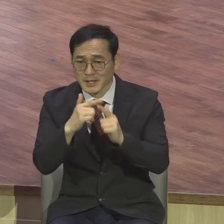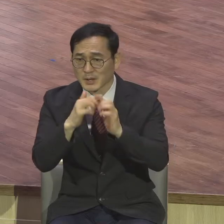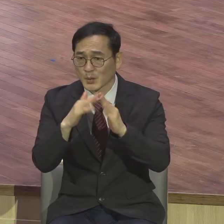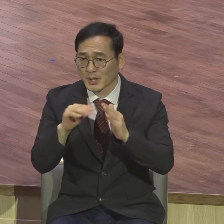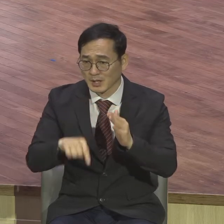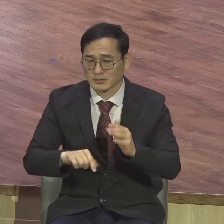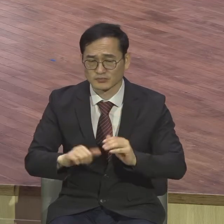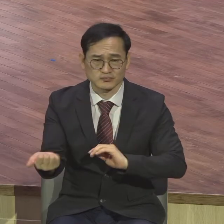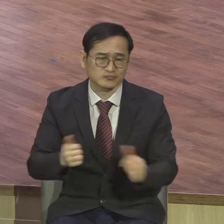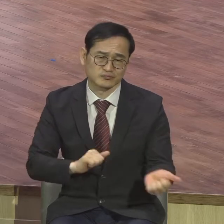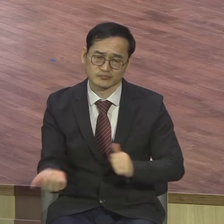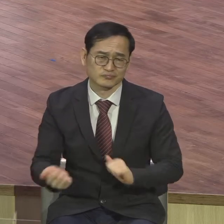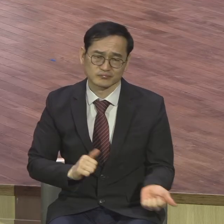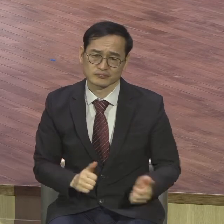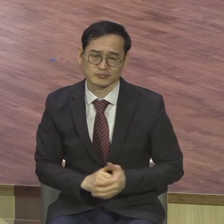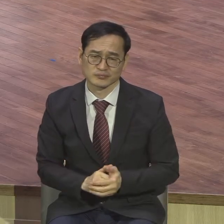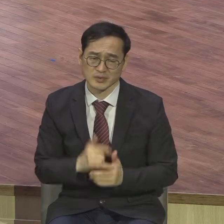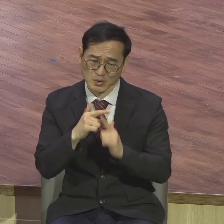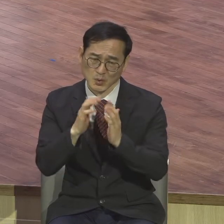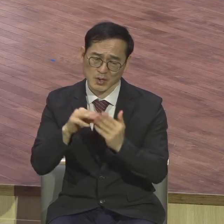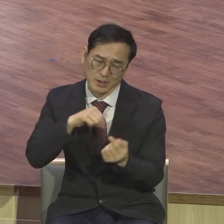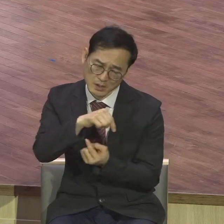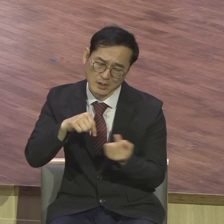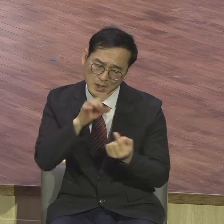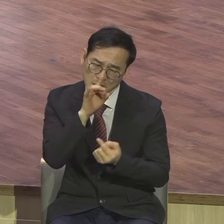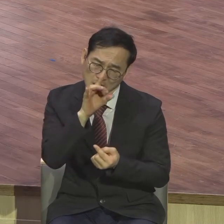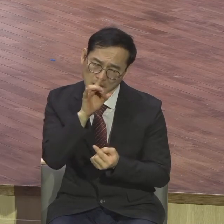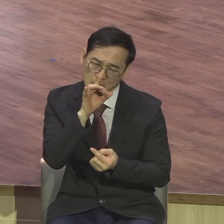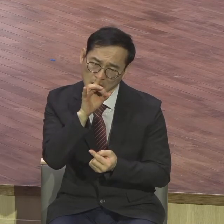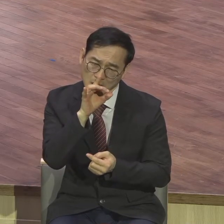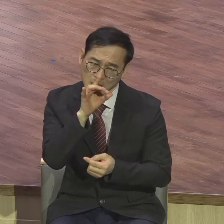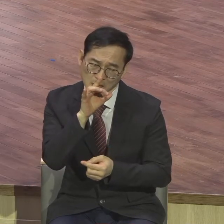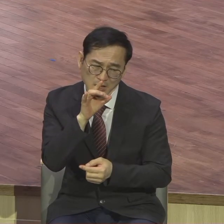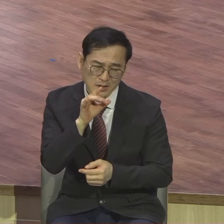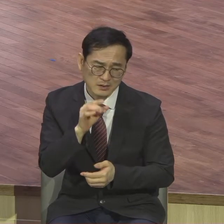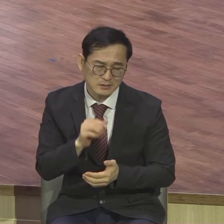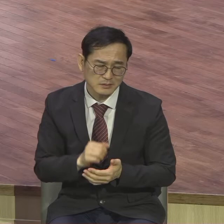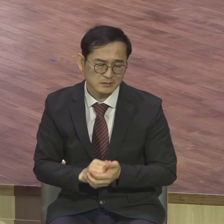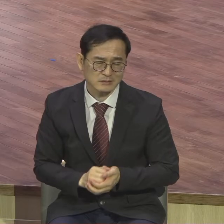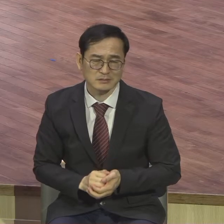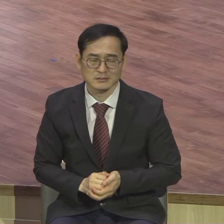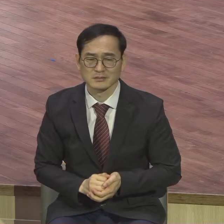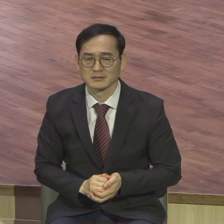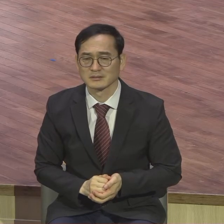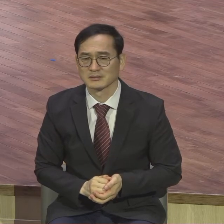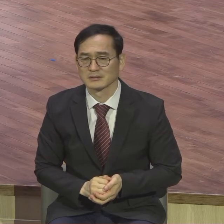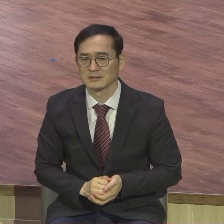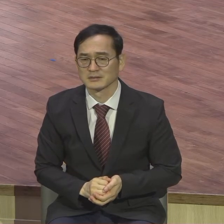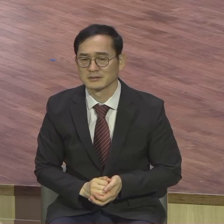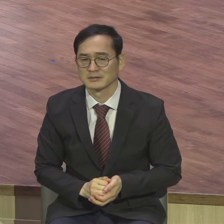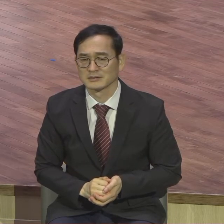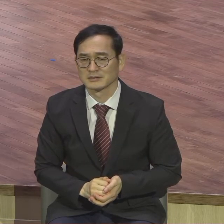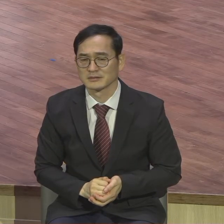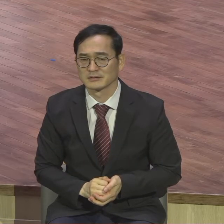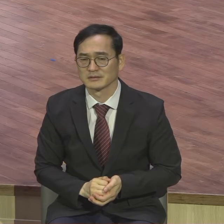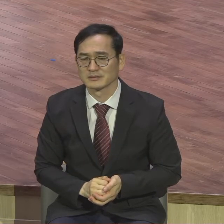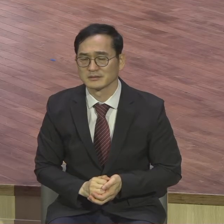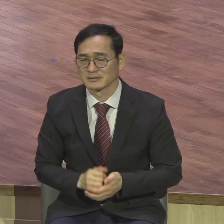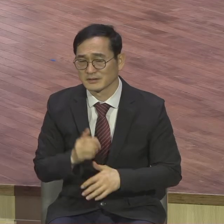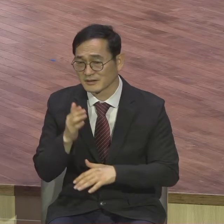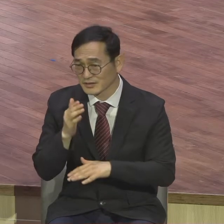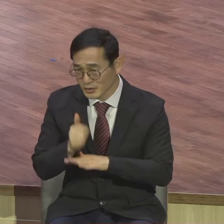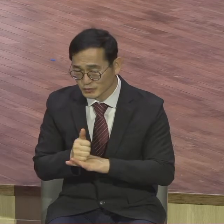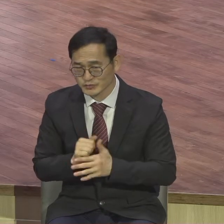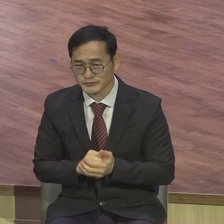모르겠지만은 교회 운영이 안 돼가지고 원로 총회장들이 원로 교수들이 한국교회 지금 이 코로나